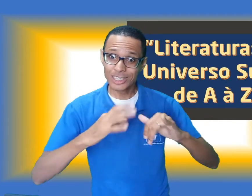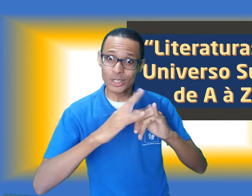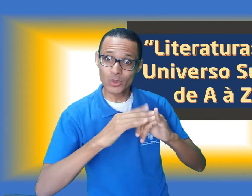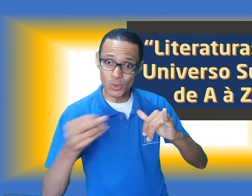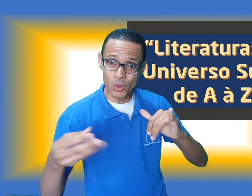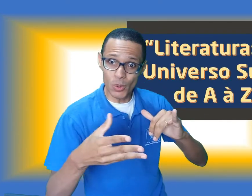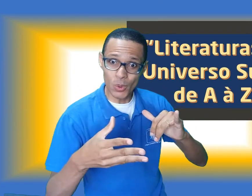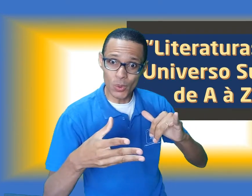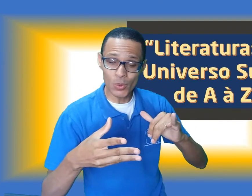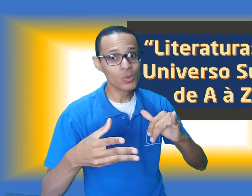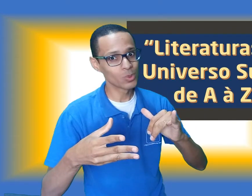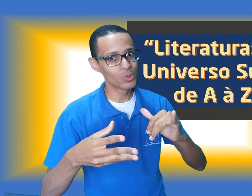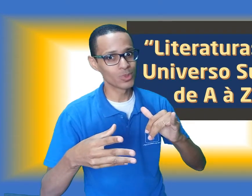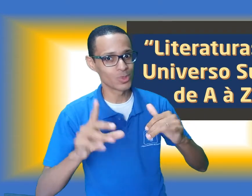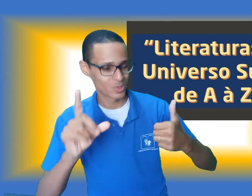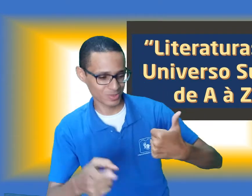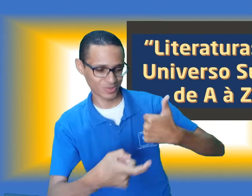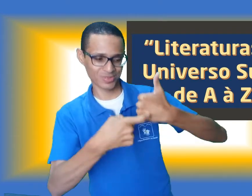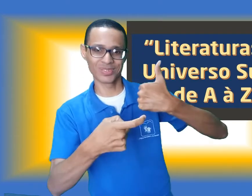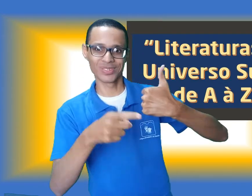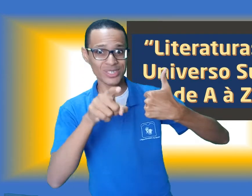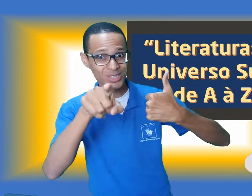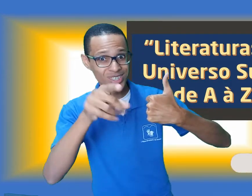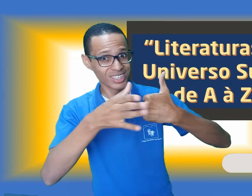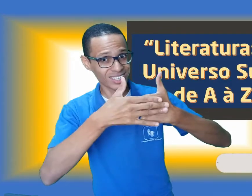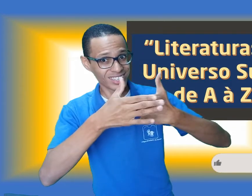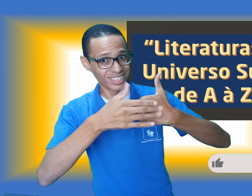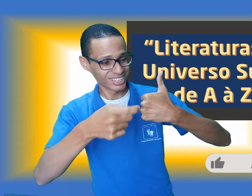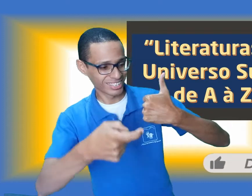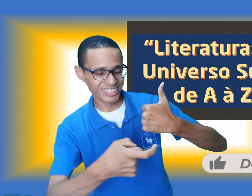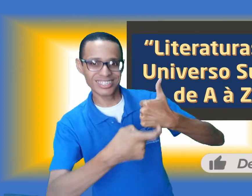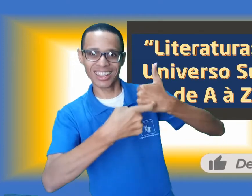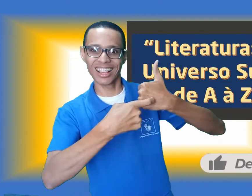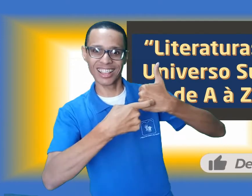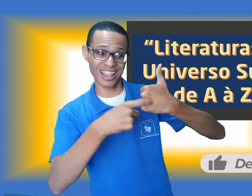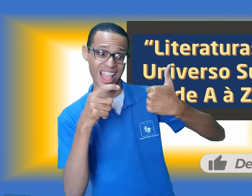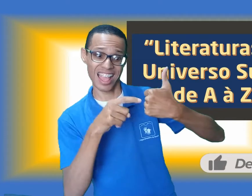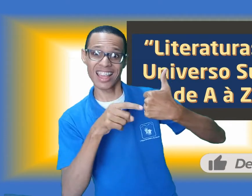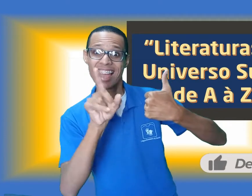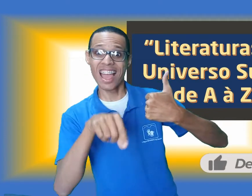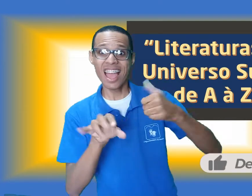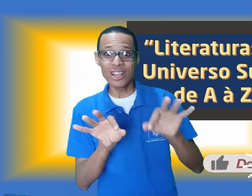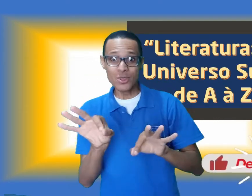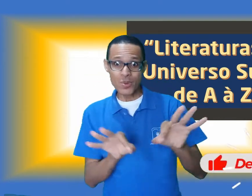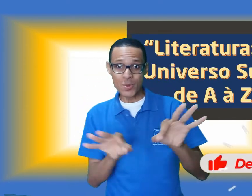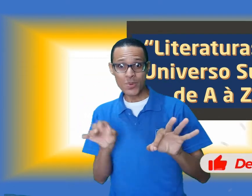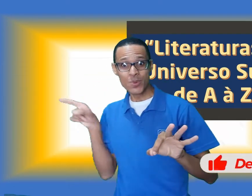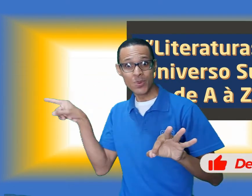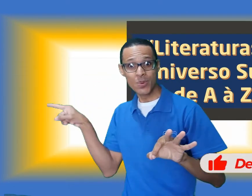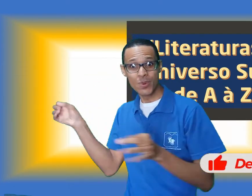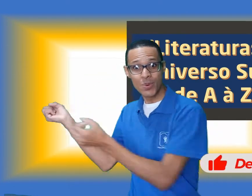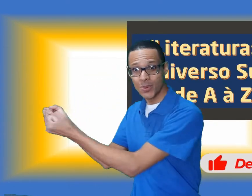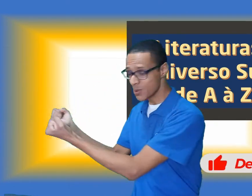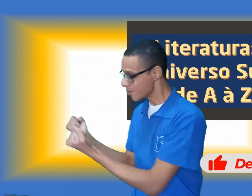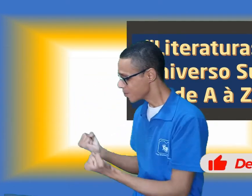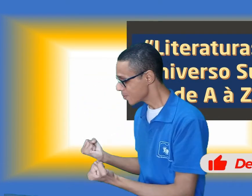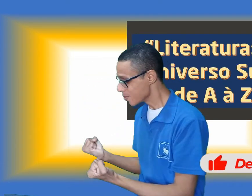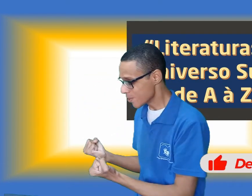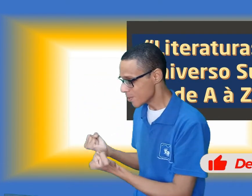não esquecer pois ele é o combustível que mantém aceso forno das Produções além de